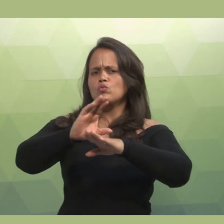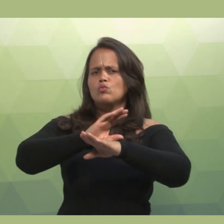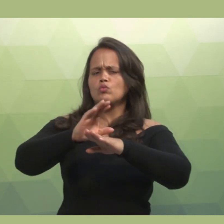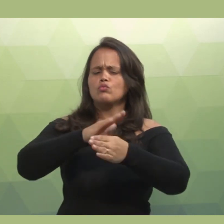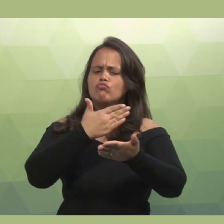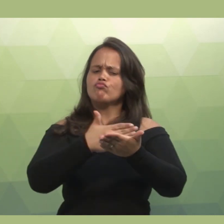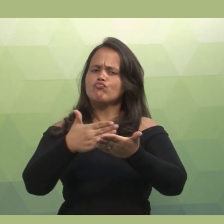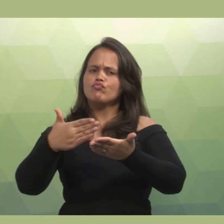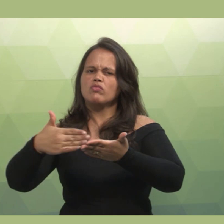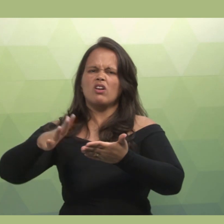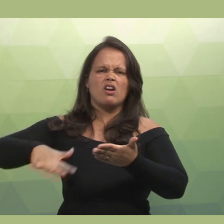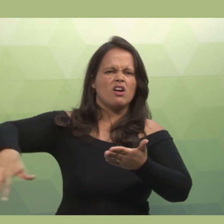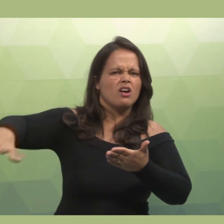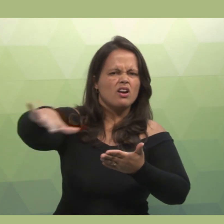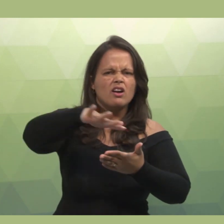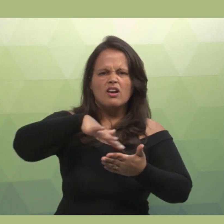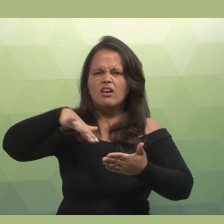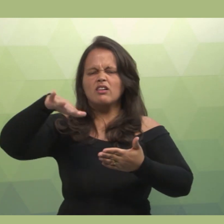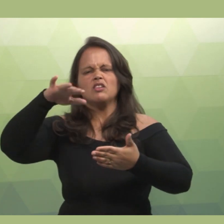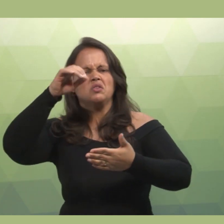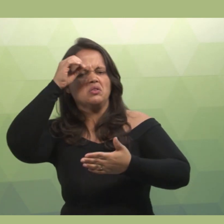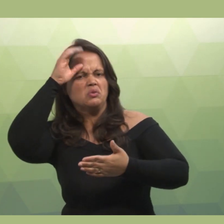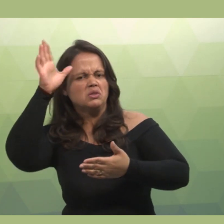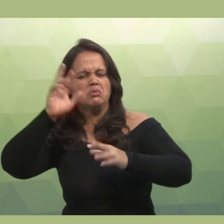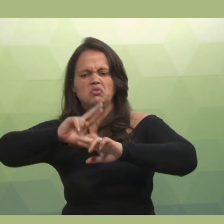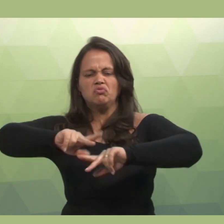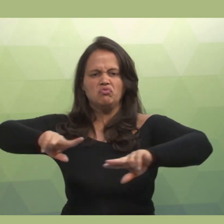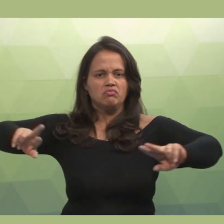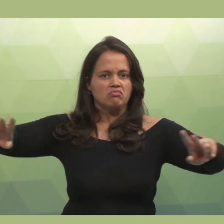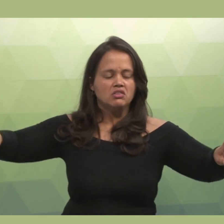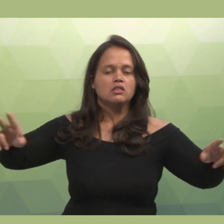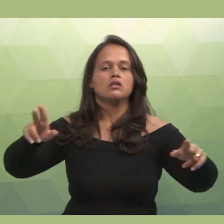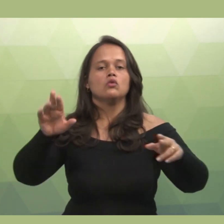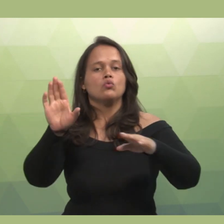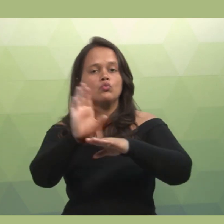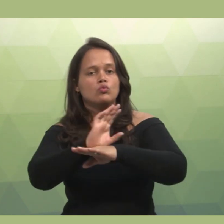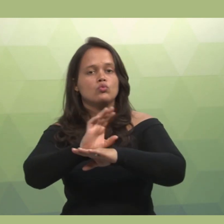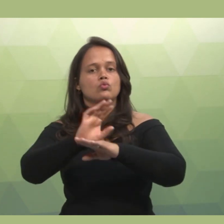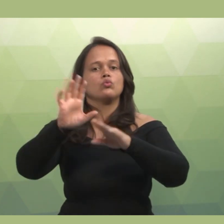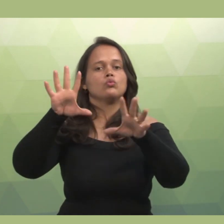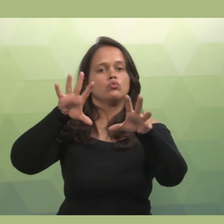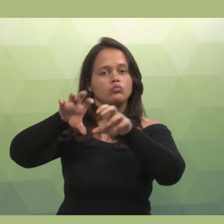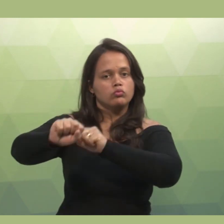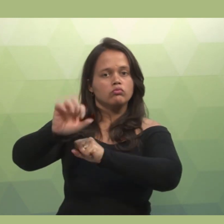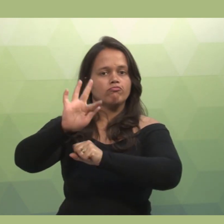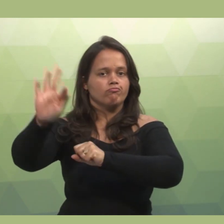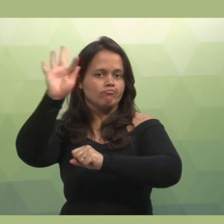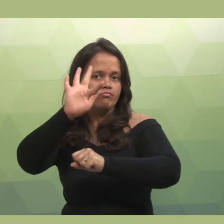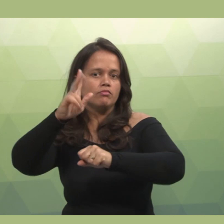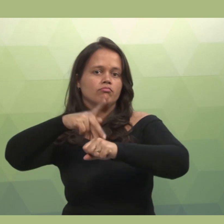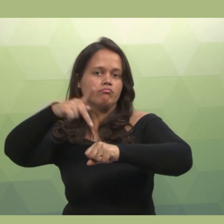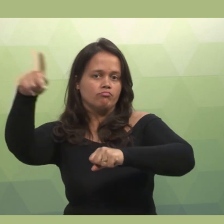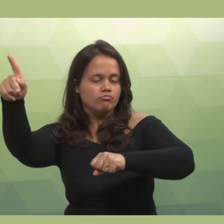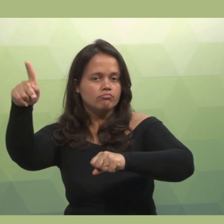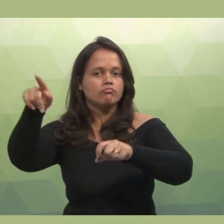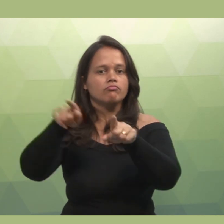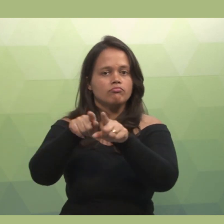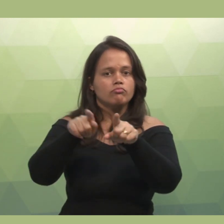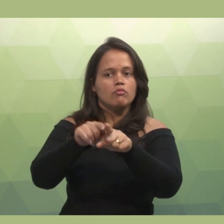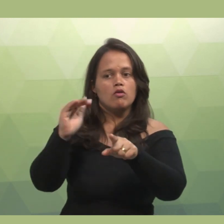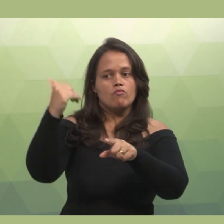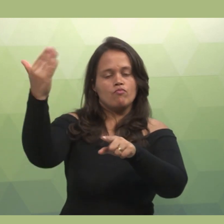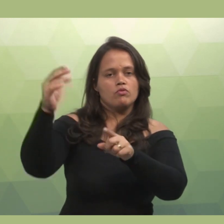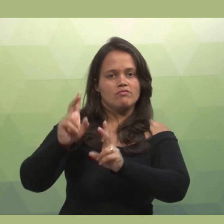de graduação, de pós-graduação e de extensão. O acesso a esse nível de educação acontece a partir dos